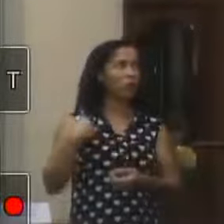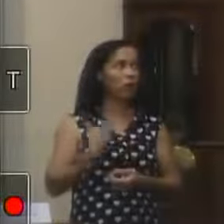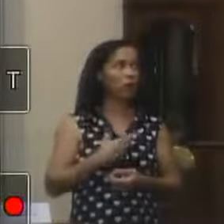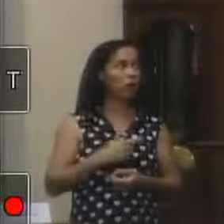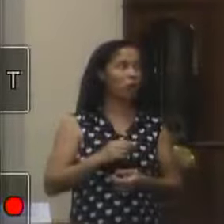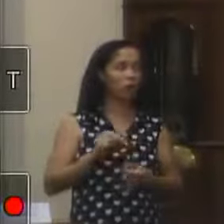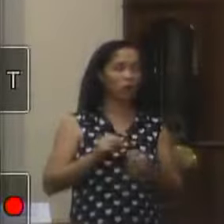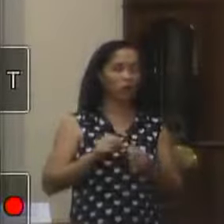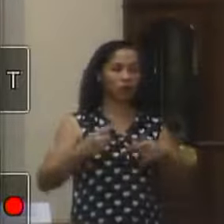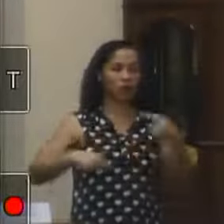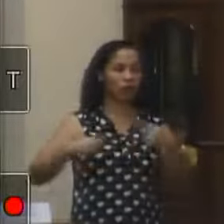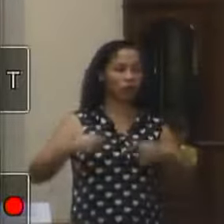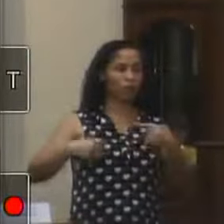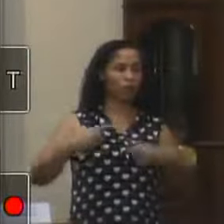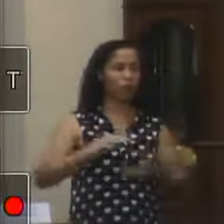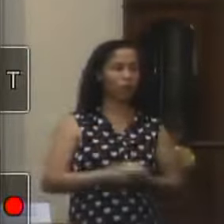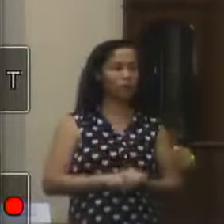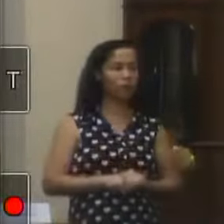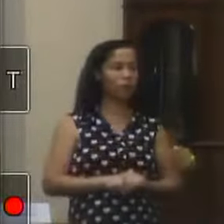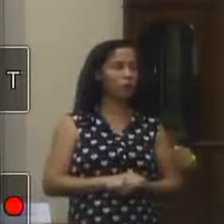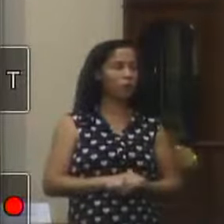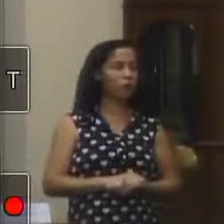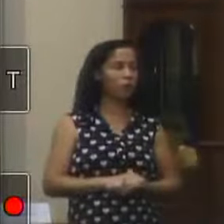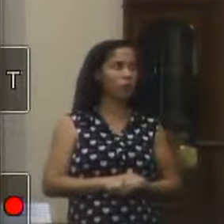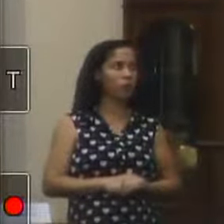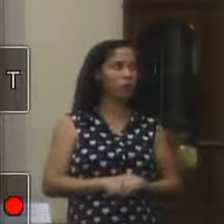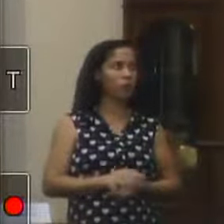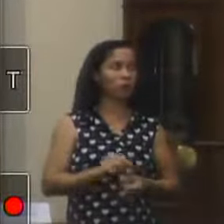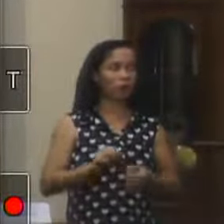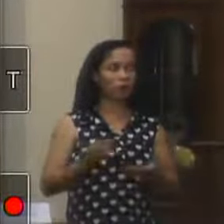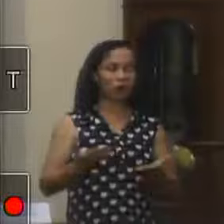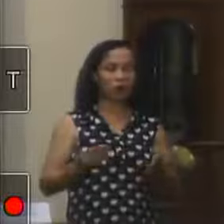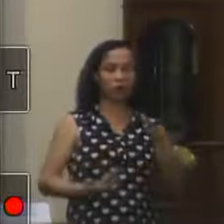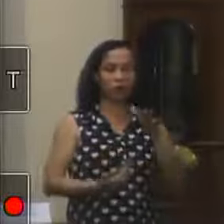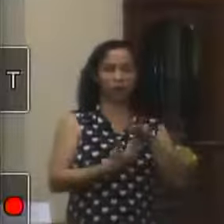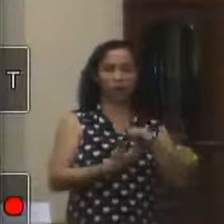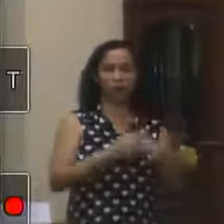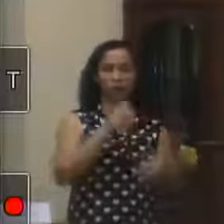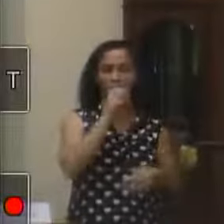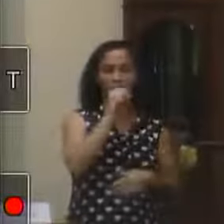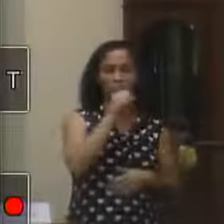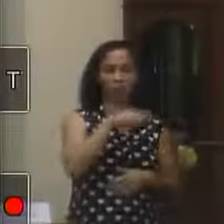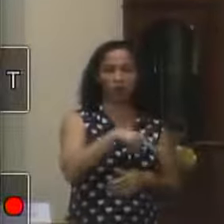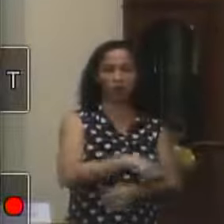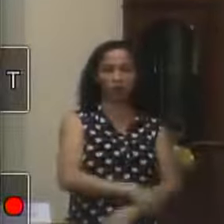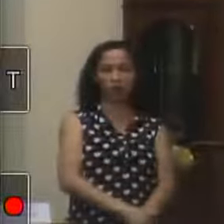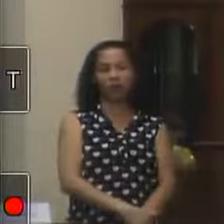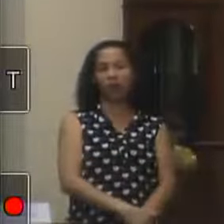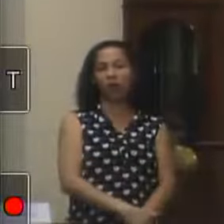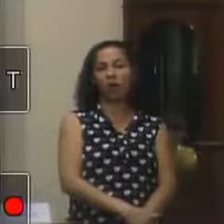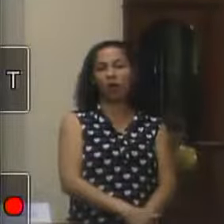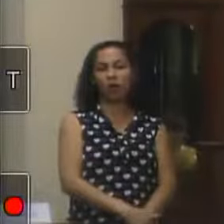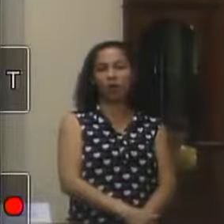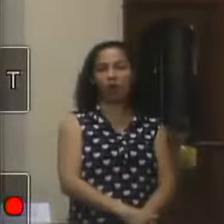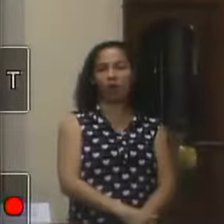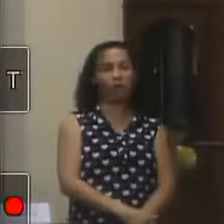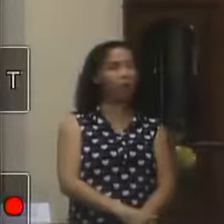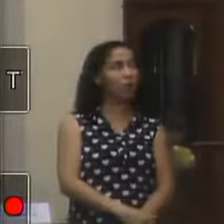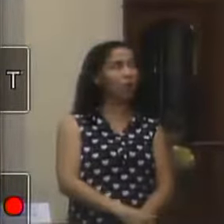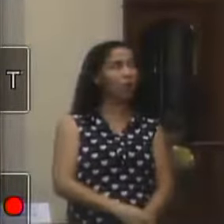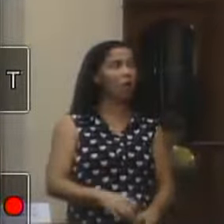tratar de assuntos políticos, né, em relação a... Porque termina agora, né, Saulo? Sábado, fecha a janela